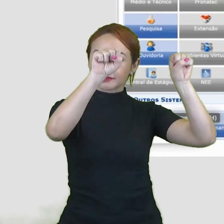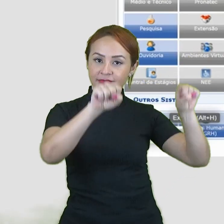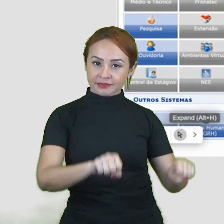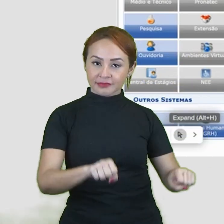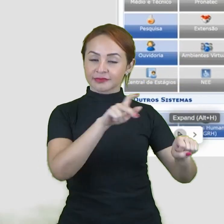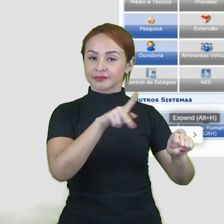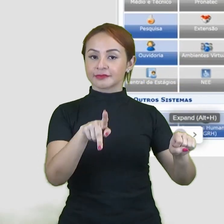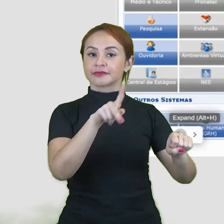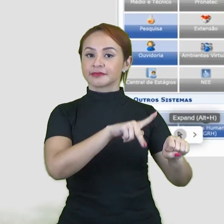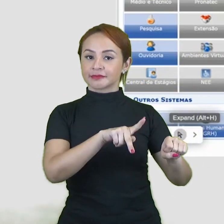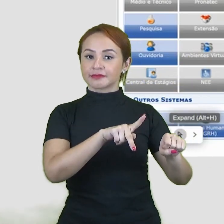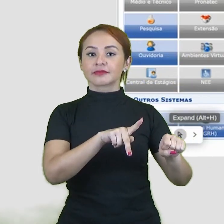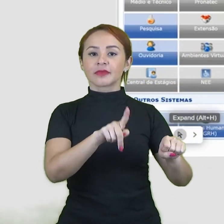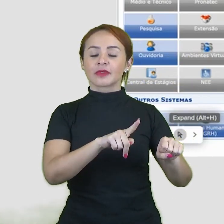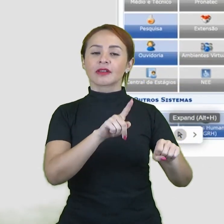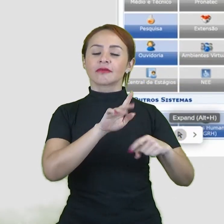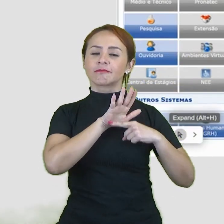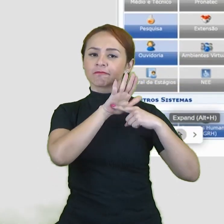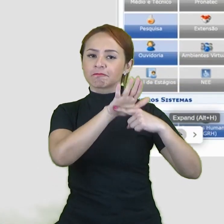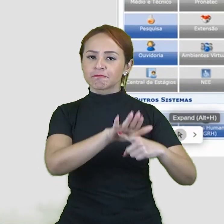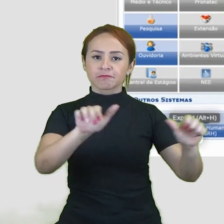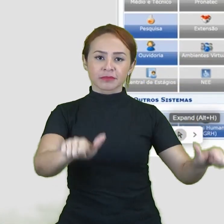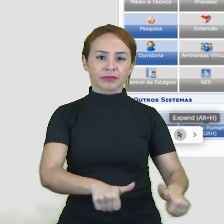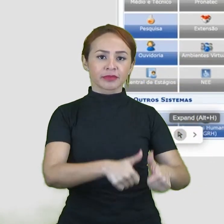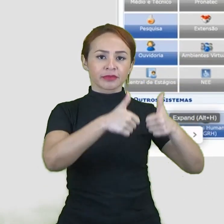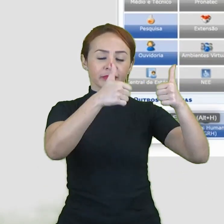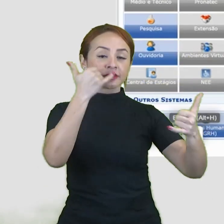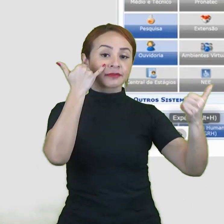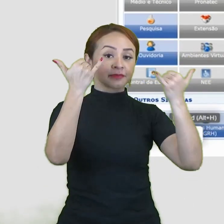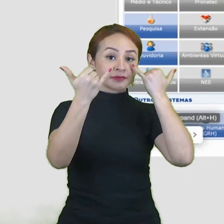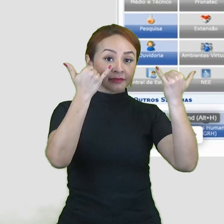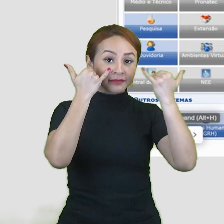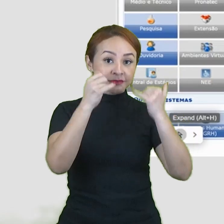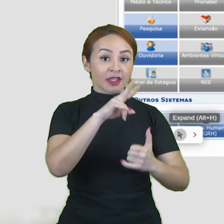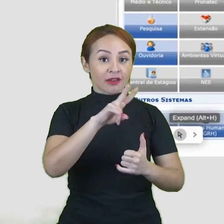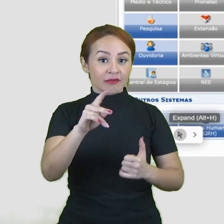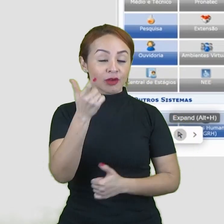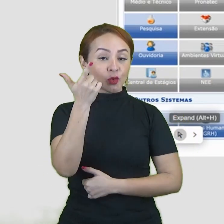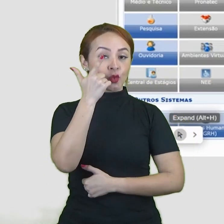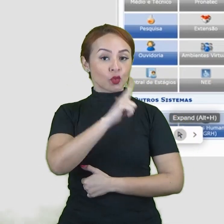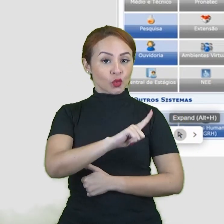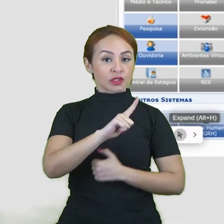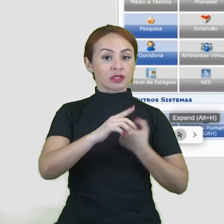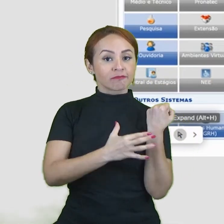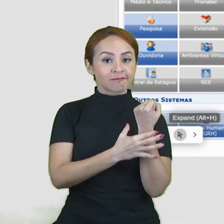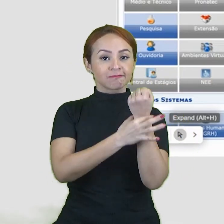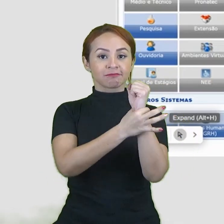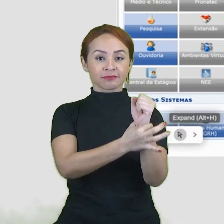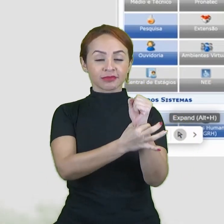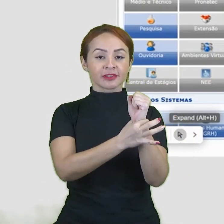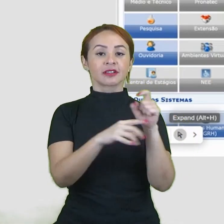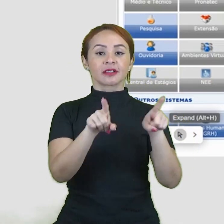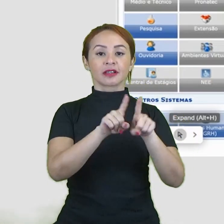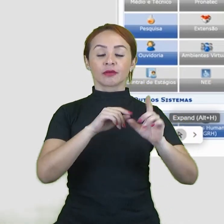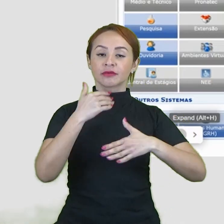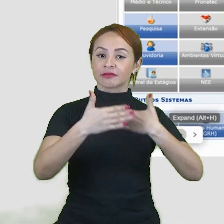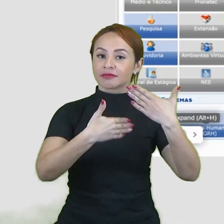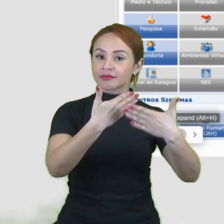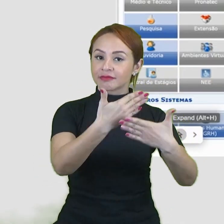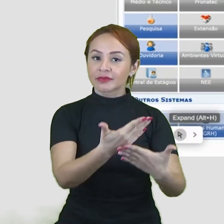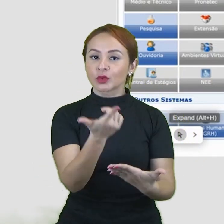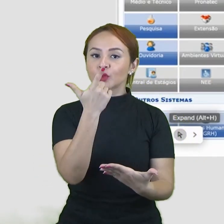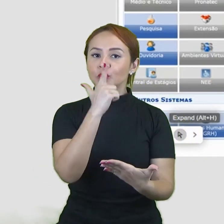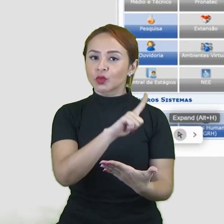que vai otimizar as informações, vai deixar as informações mais seguras. Posteriormente, nós vamos